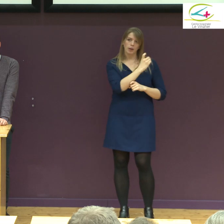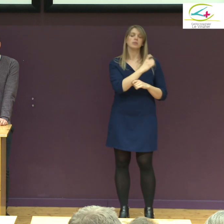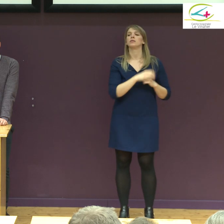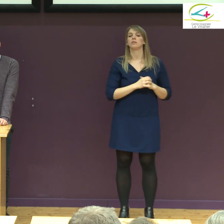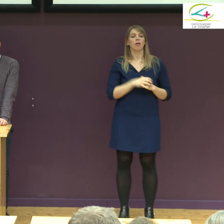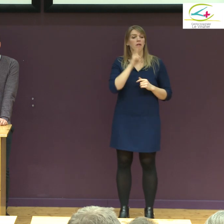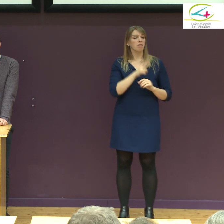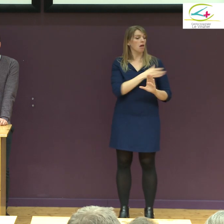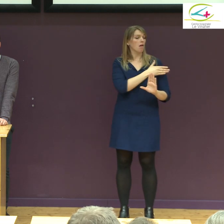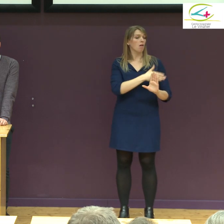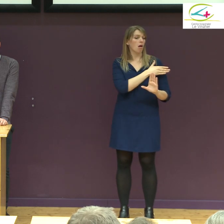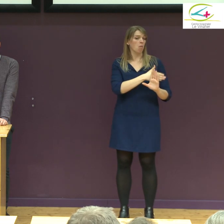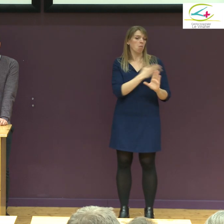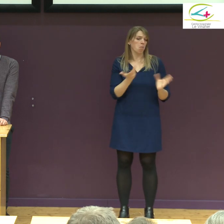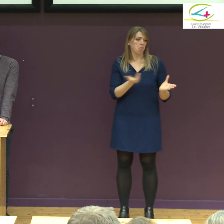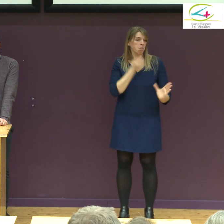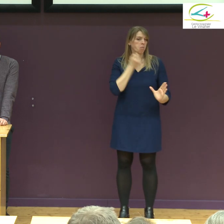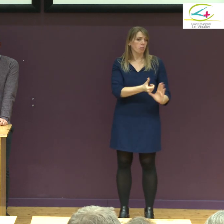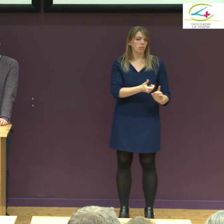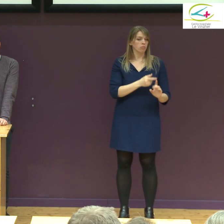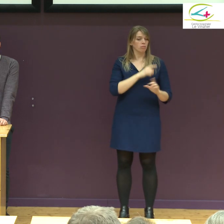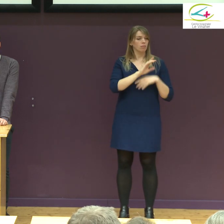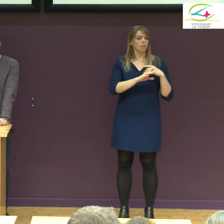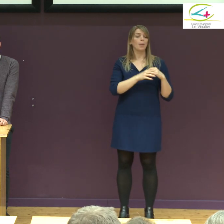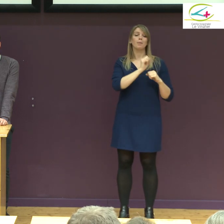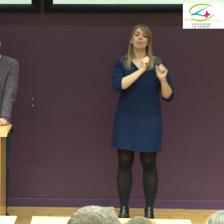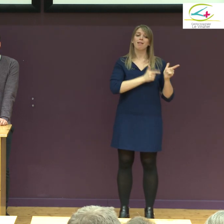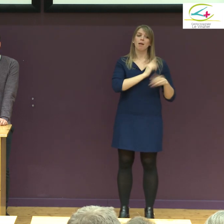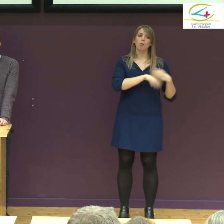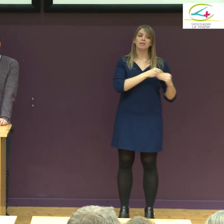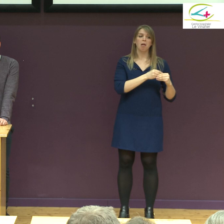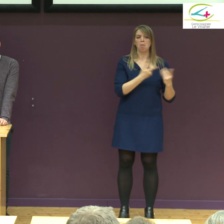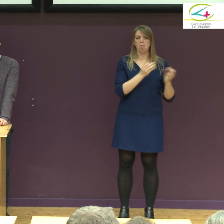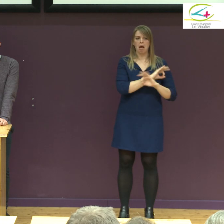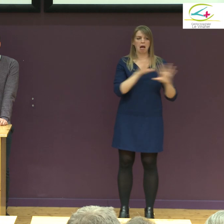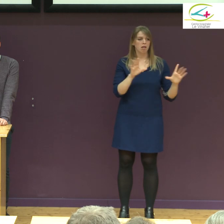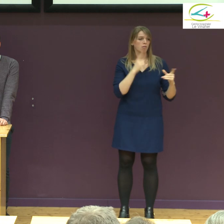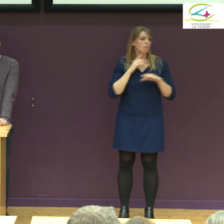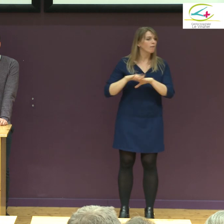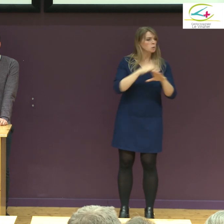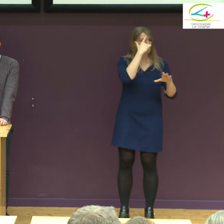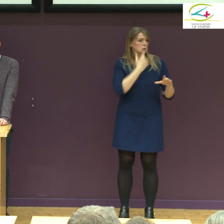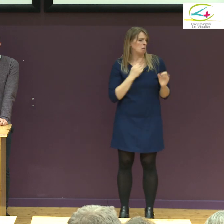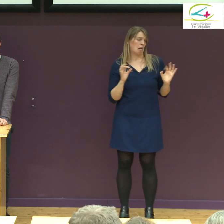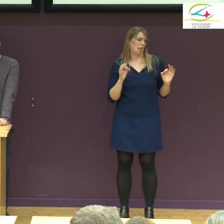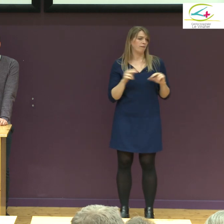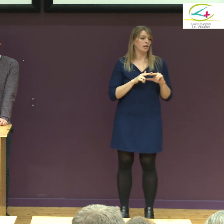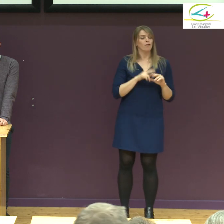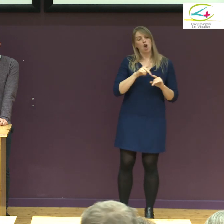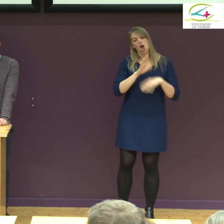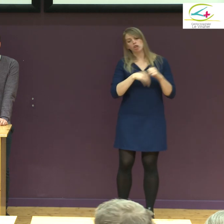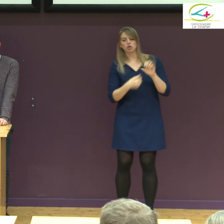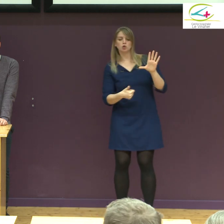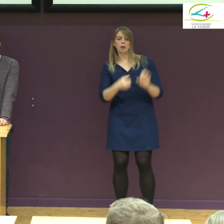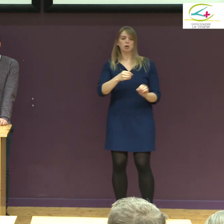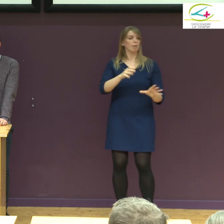pas grand-chose dans la prévention du suicide avant la Première Guerre mondiale. En gros, ça arrive dans les années 60, et pas